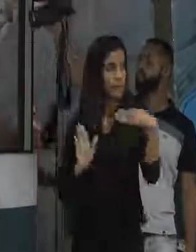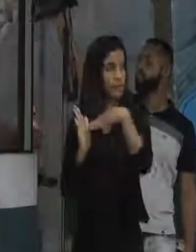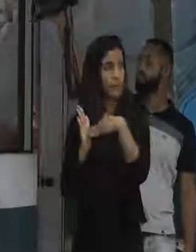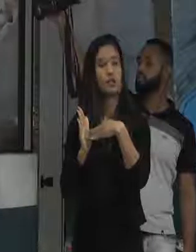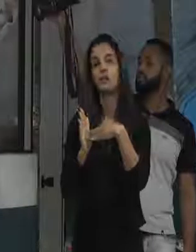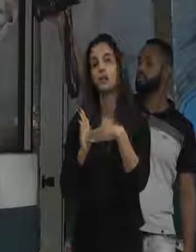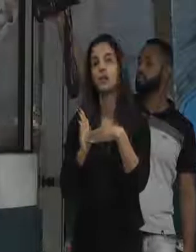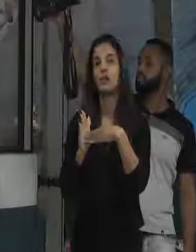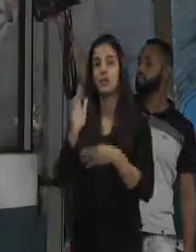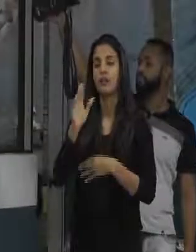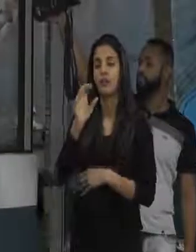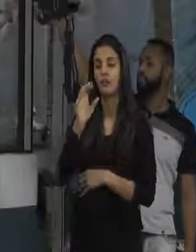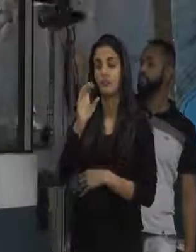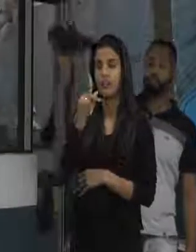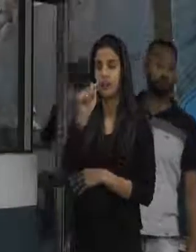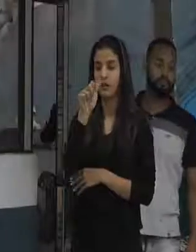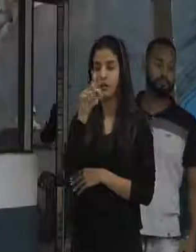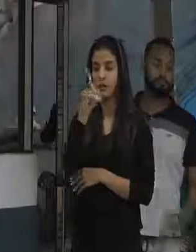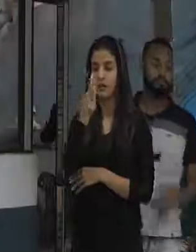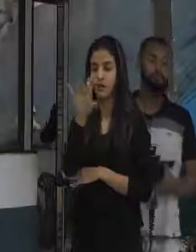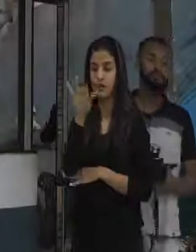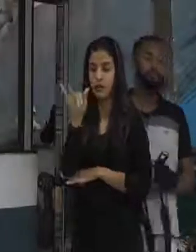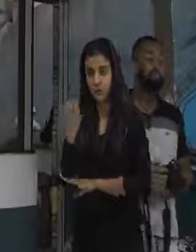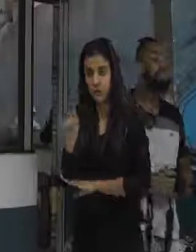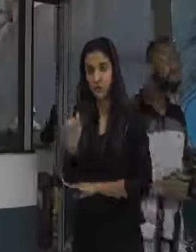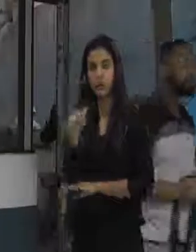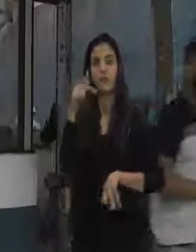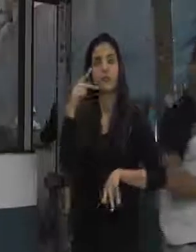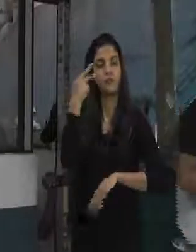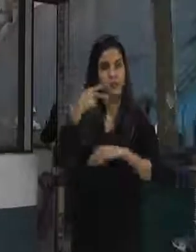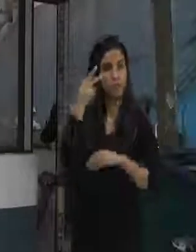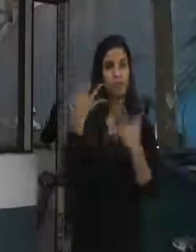Pádua, e o executivo está